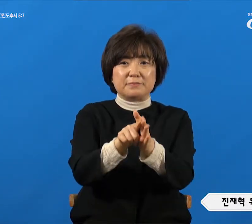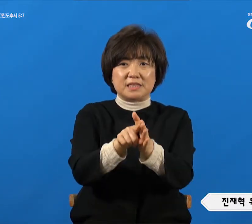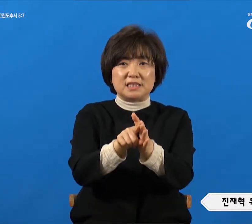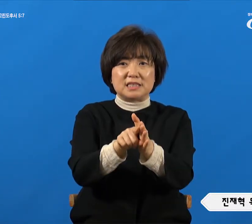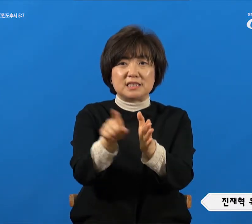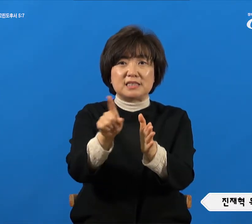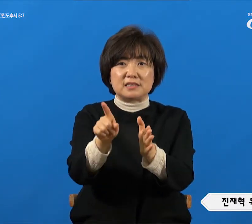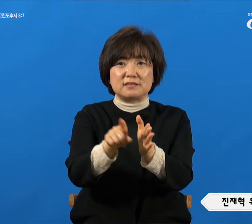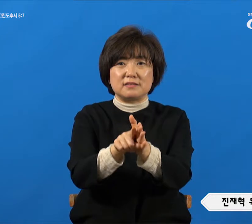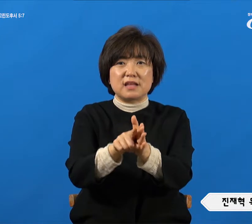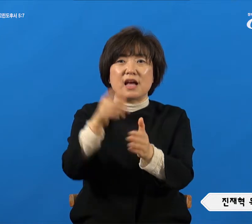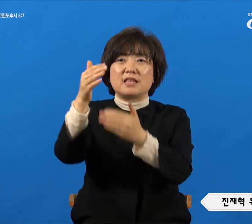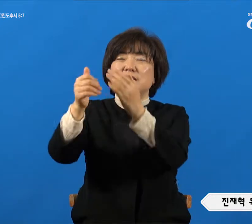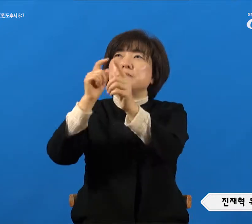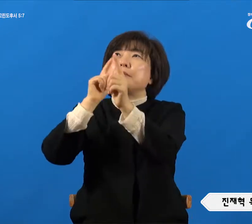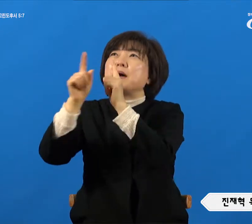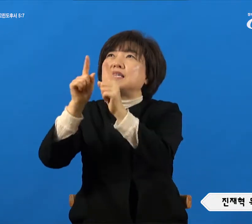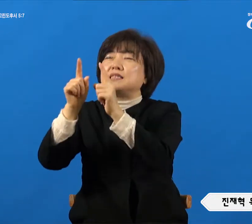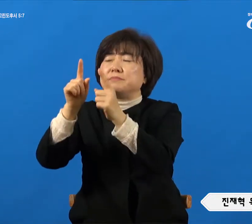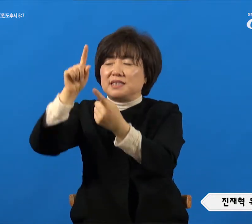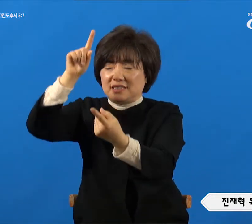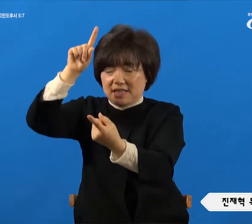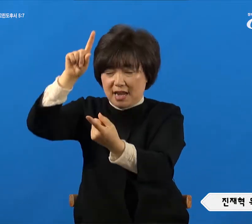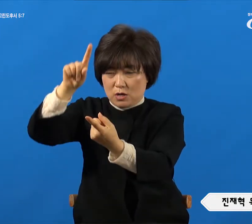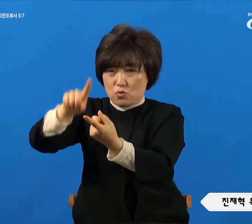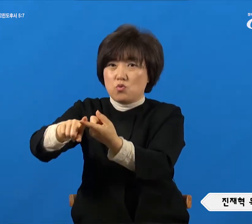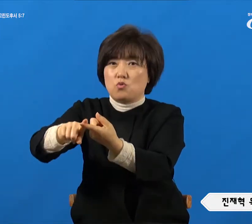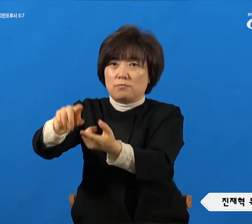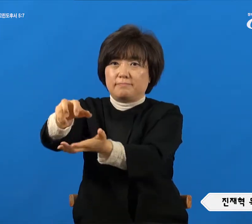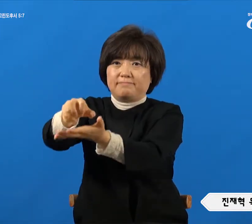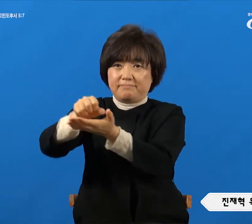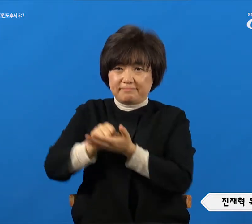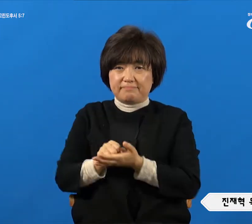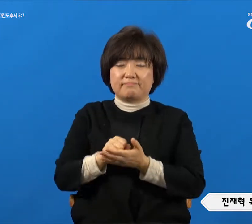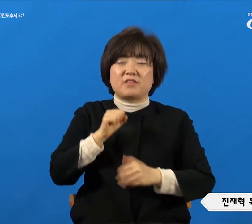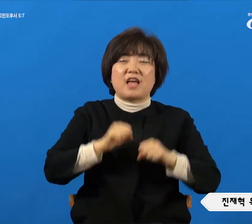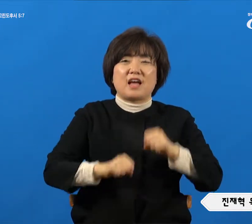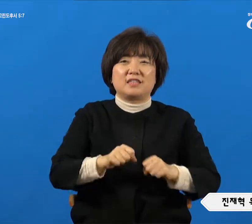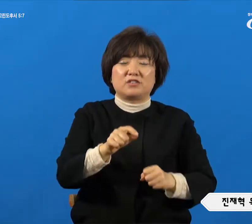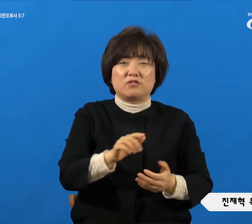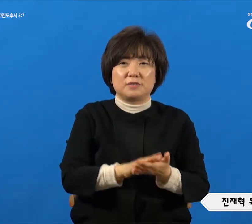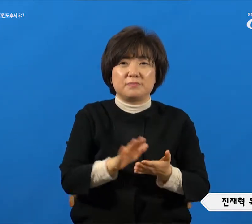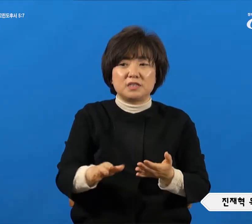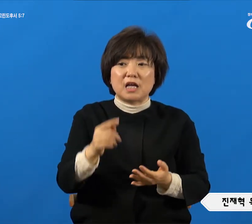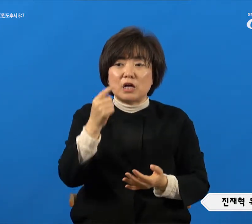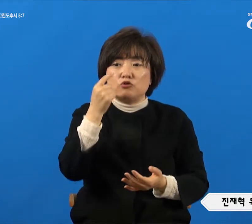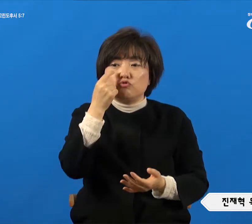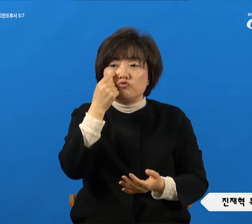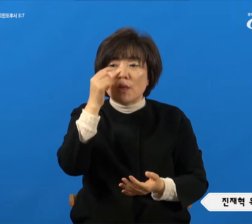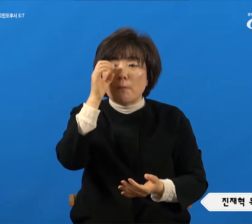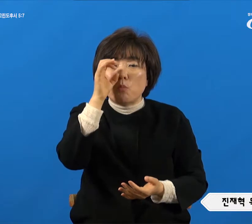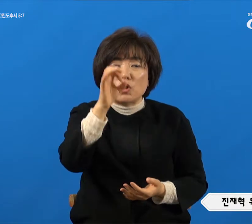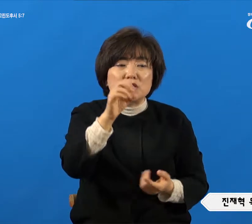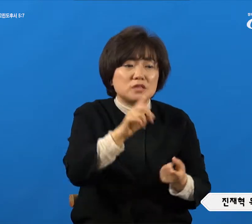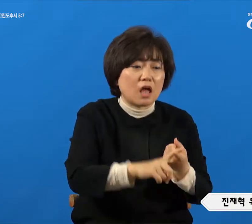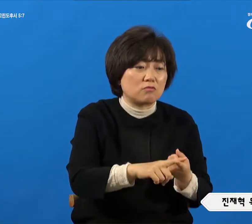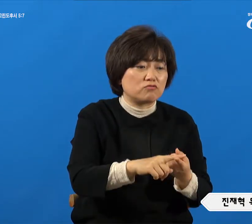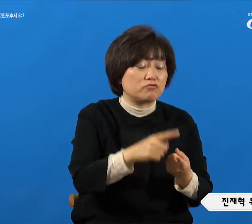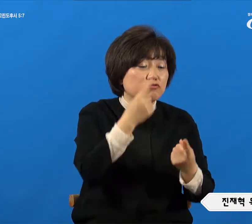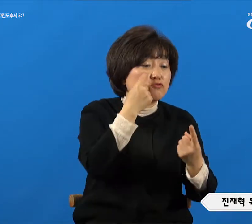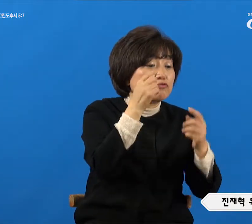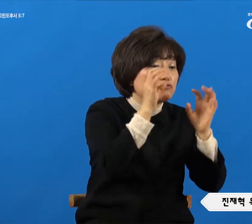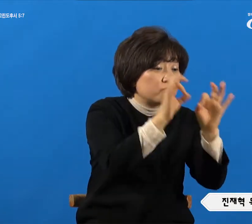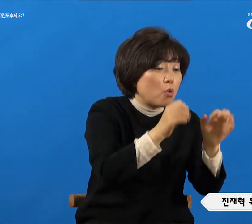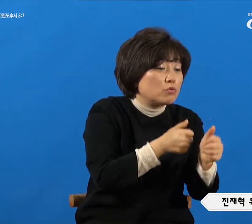믿음은 하나님의 말씀을 그대로 행하는 것입니다. 눈에 보이는 대로